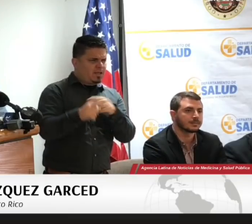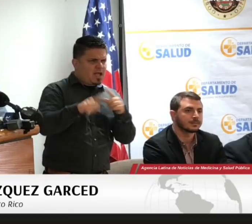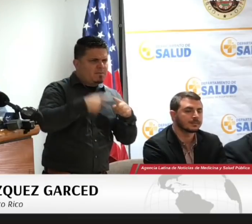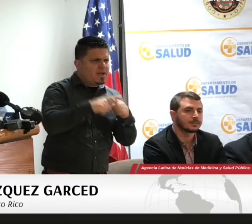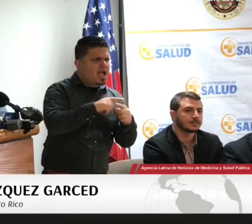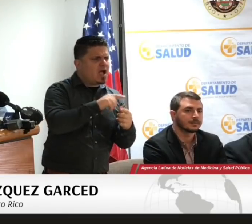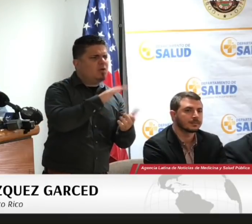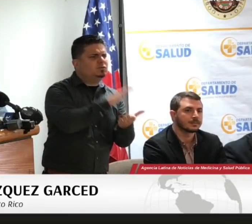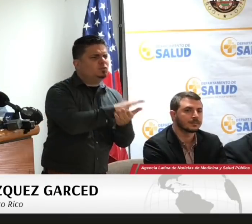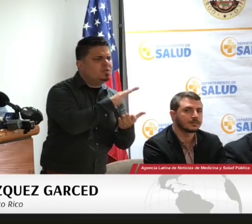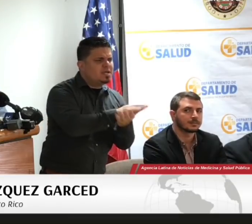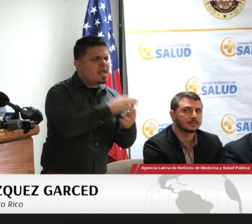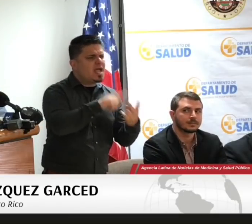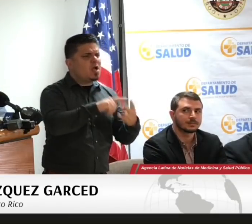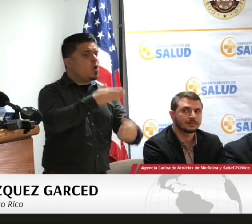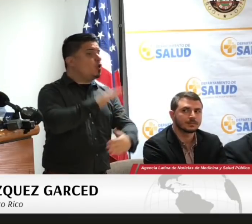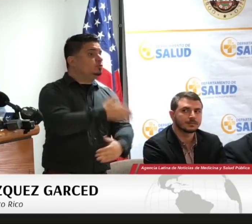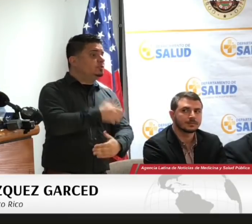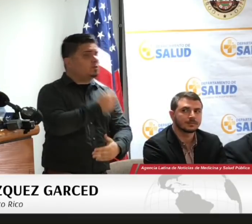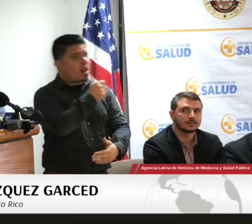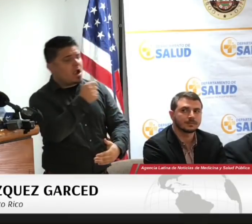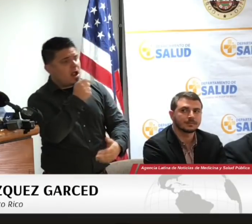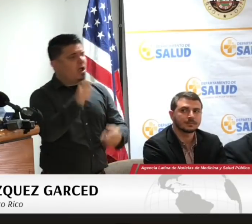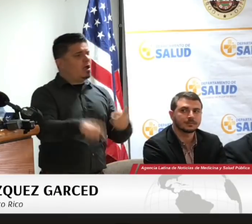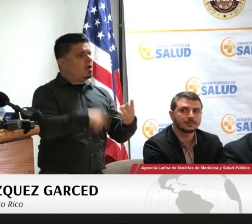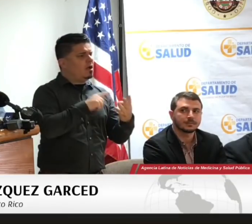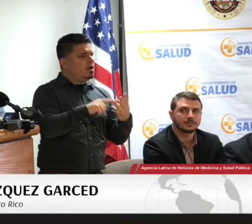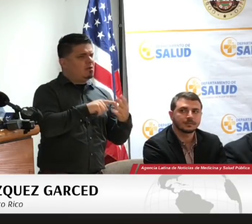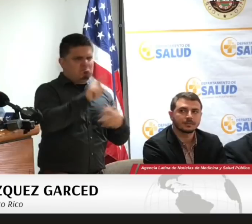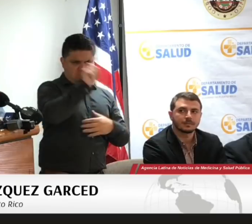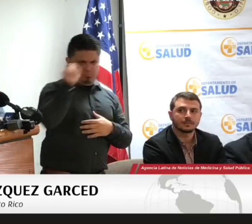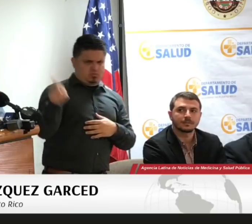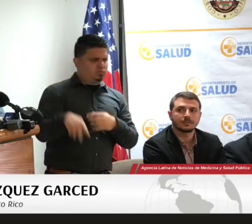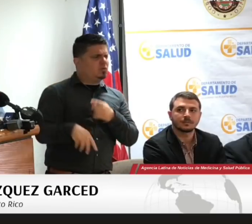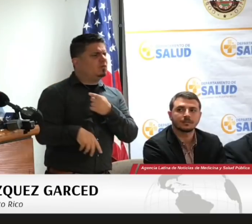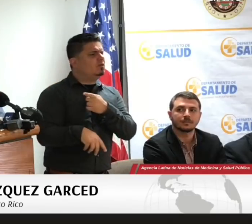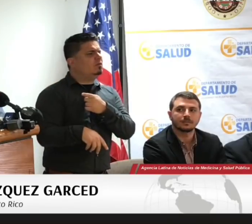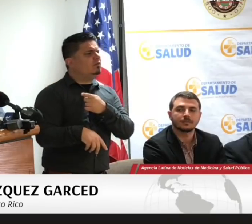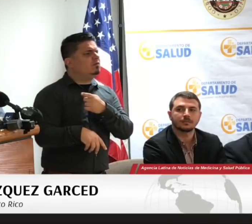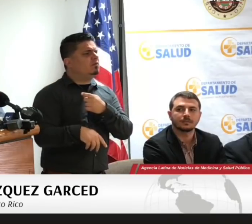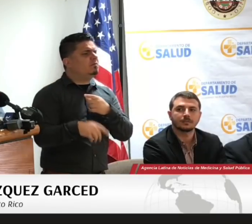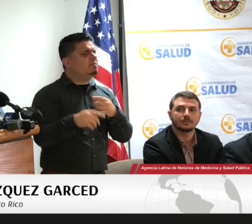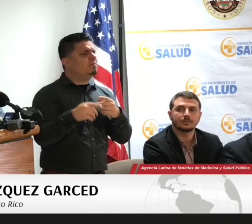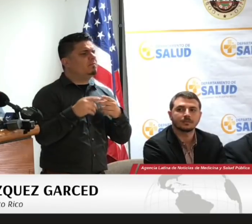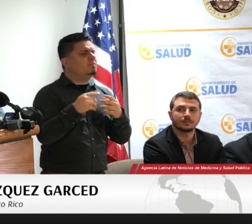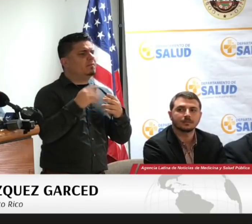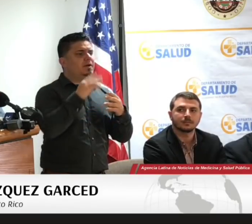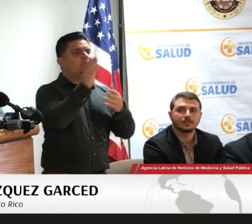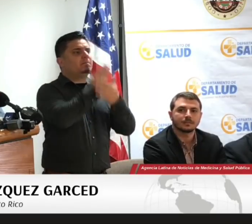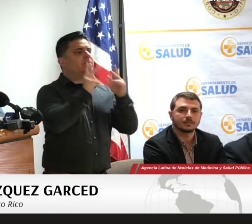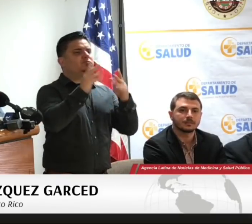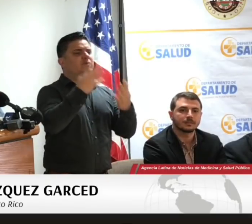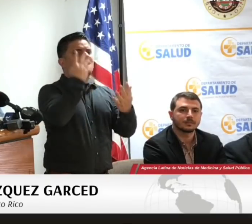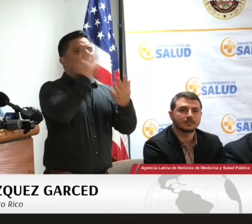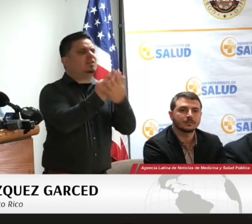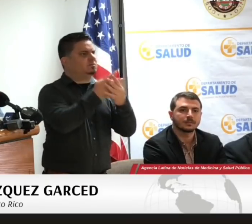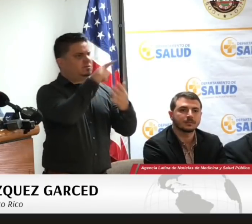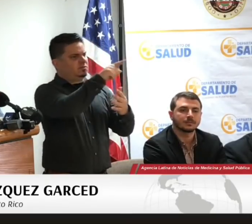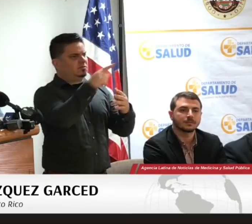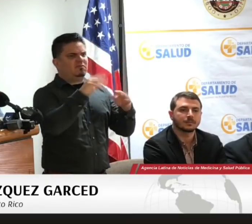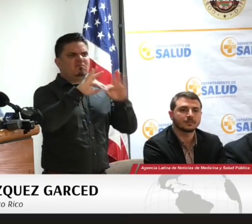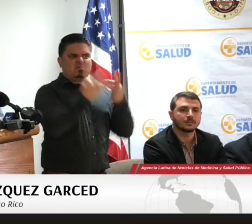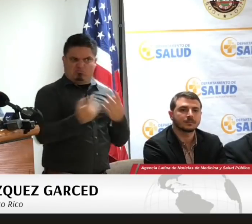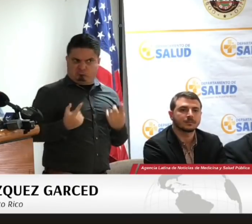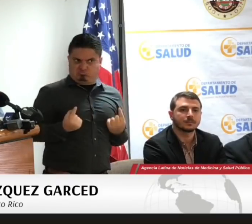conciertos, y se está preguntando los familiares de las personas que están en las cárceles, ¿cómo es que van a trabajar ahí? Sí. El secretario